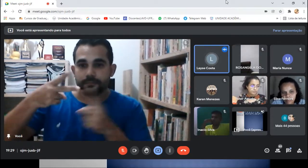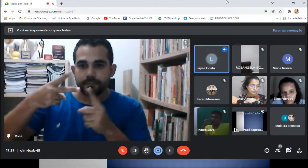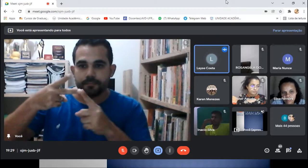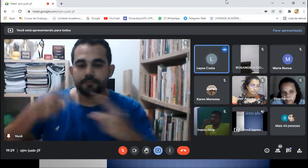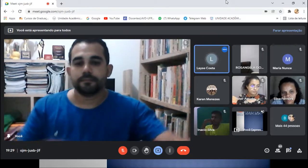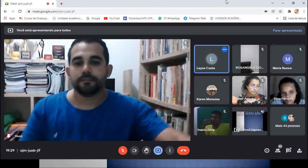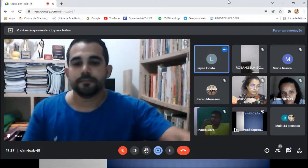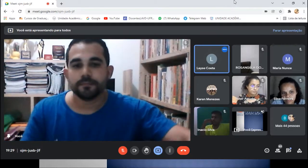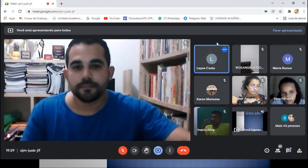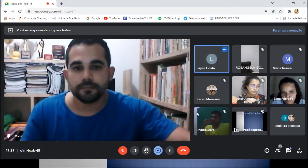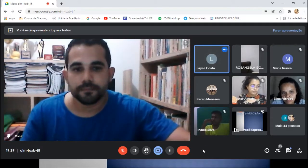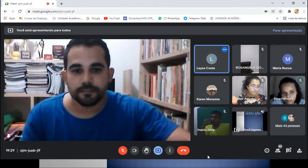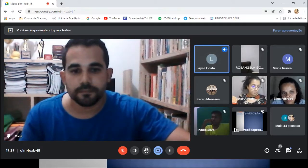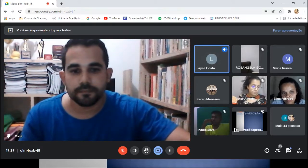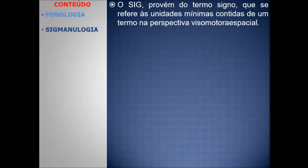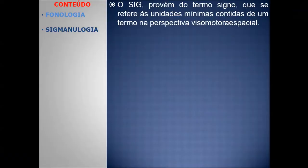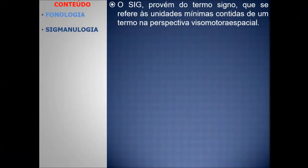Libres. O segundo.